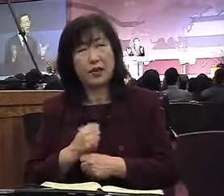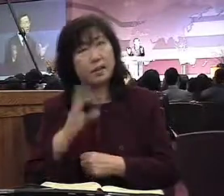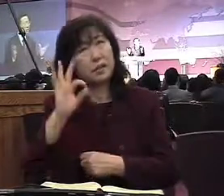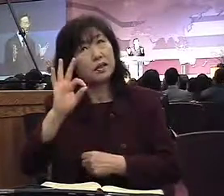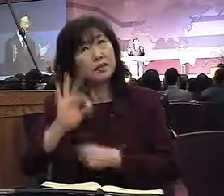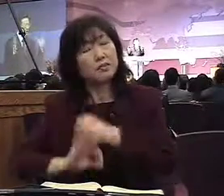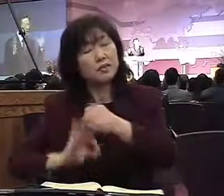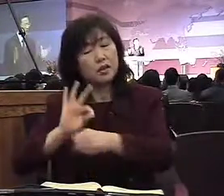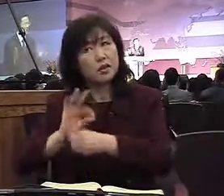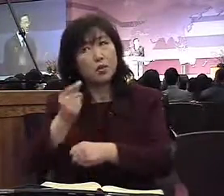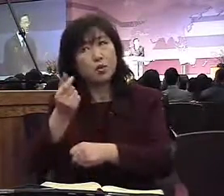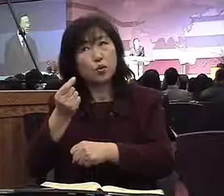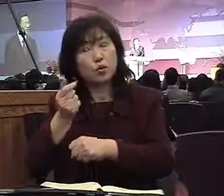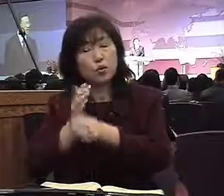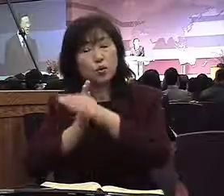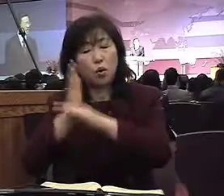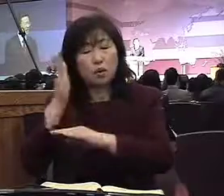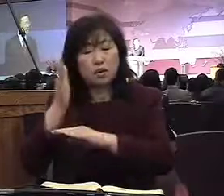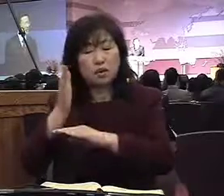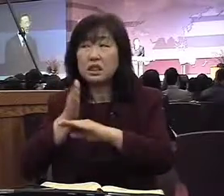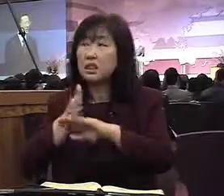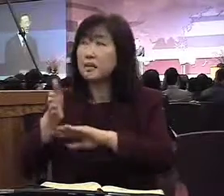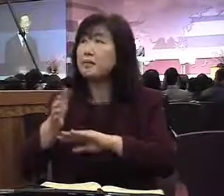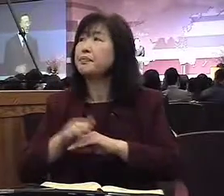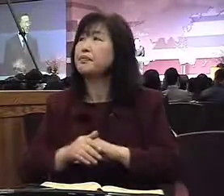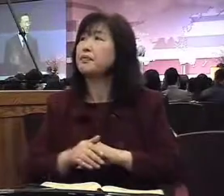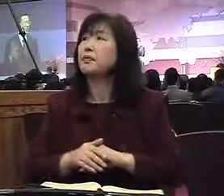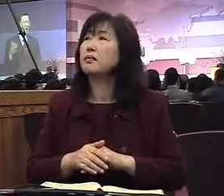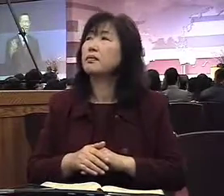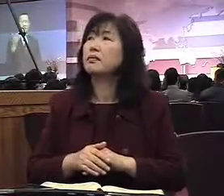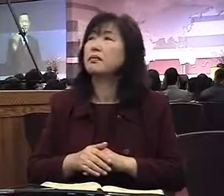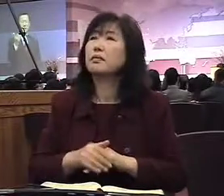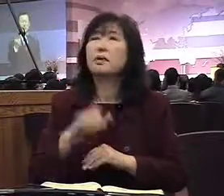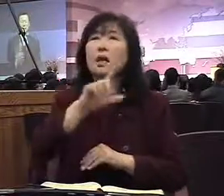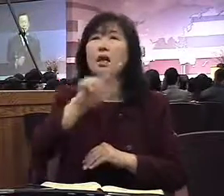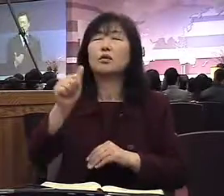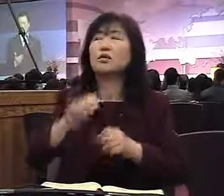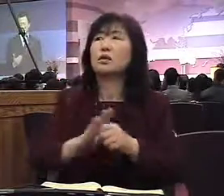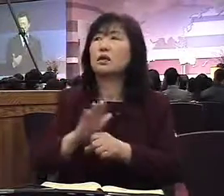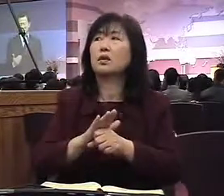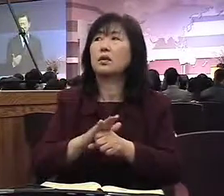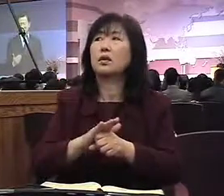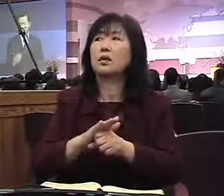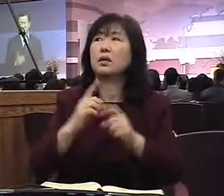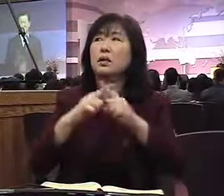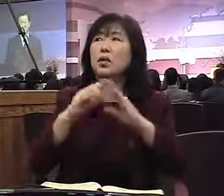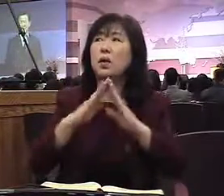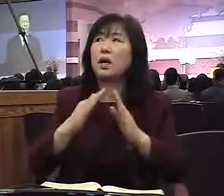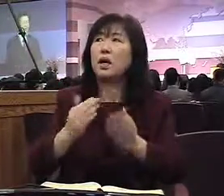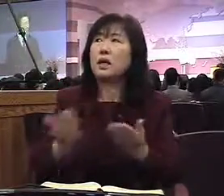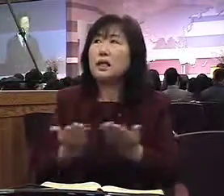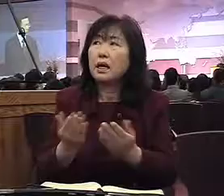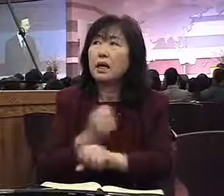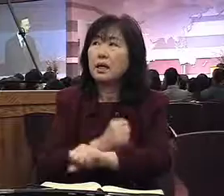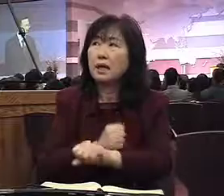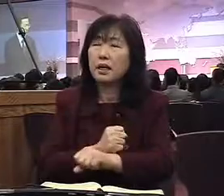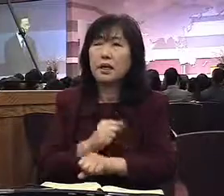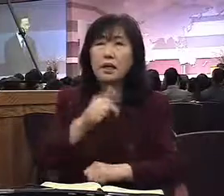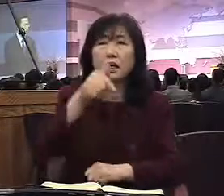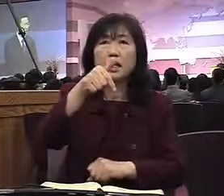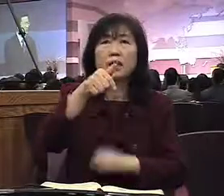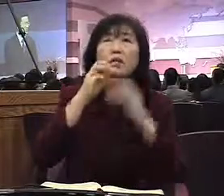10년이 좀 넘었을 겁니다. 제가 남한사역에 사역할 때에 한 선교사님 한 분 오셨어요. 김요섭